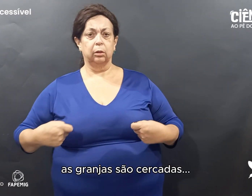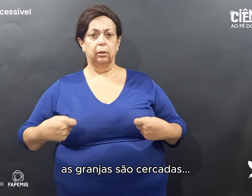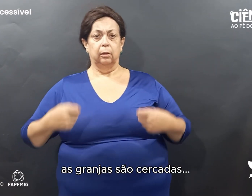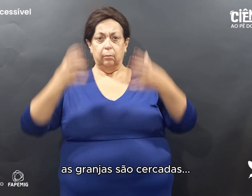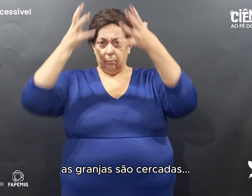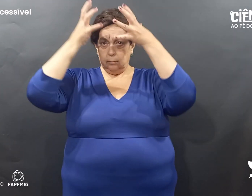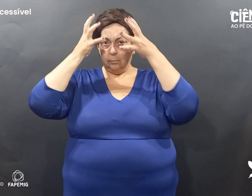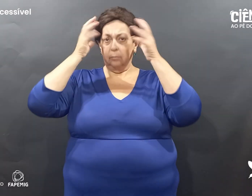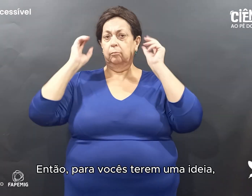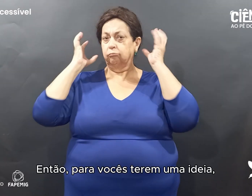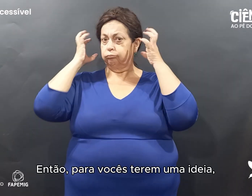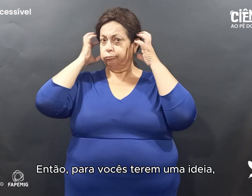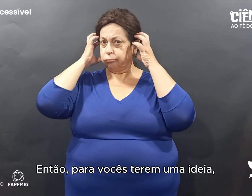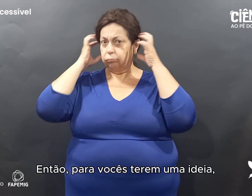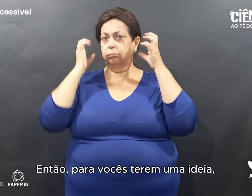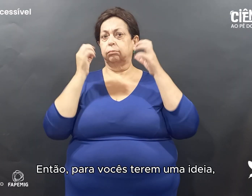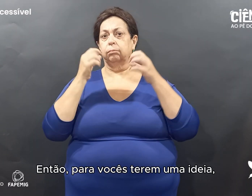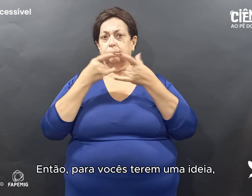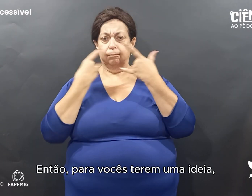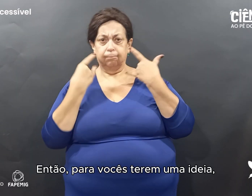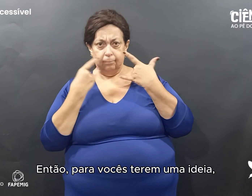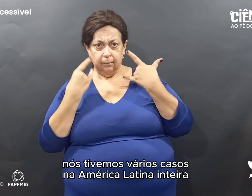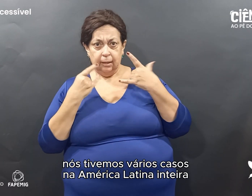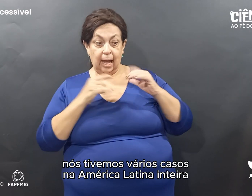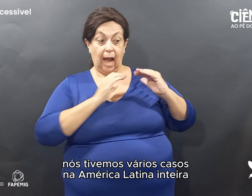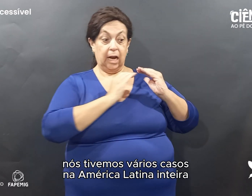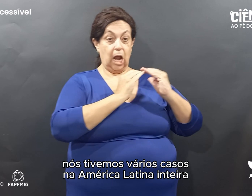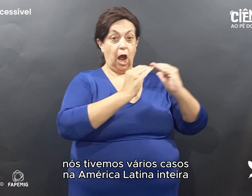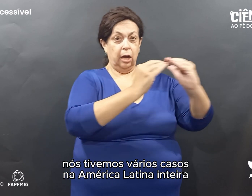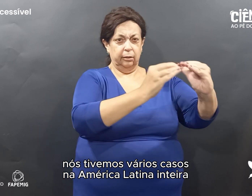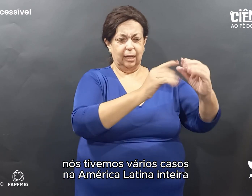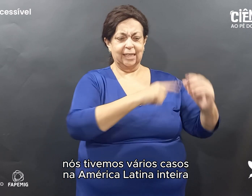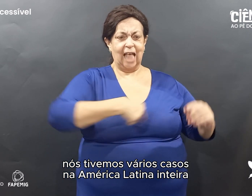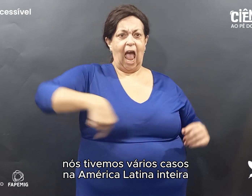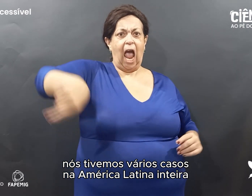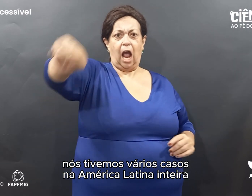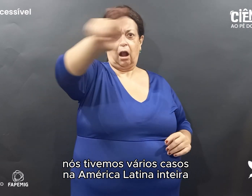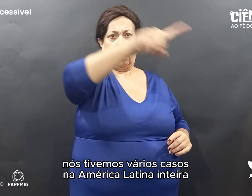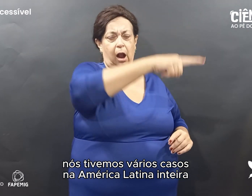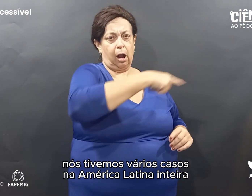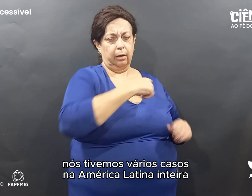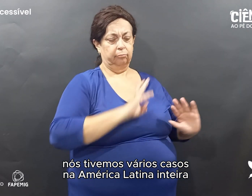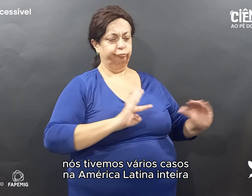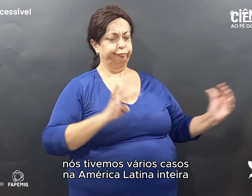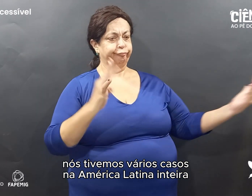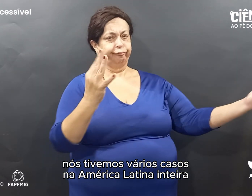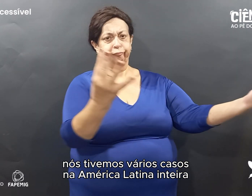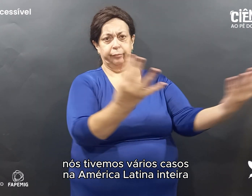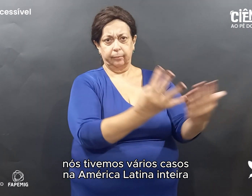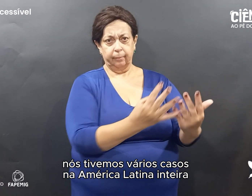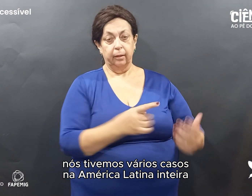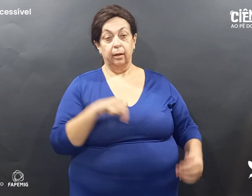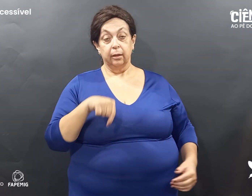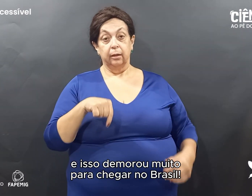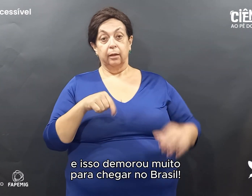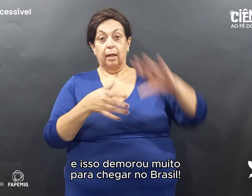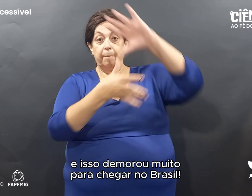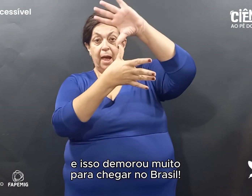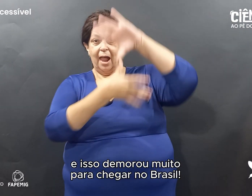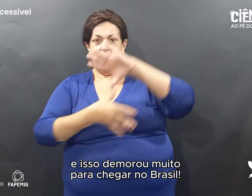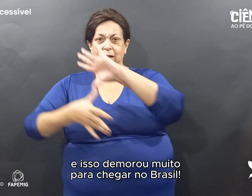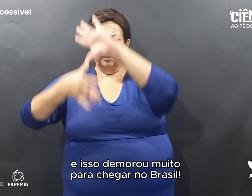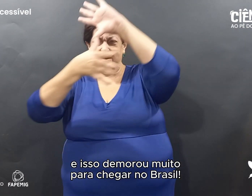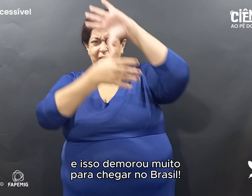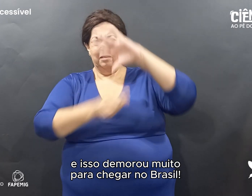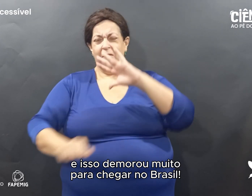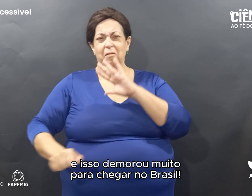são cercadas. Então, para vocês terem uma ideia, nós tivemos vários casos na América Latina inteira. Isso